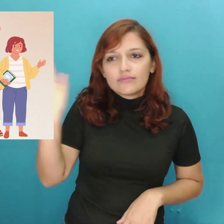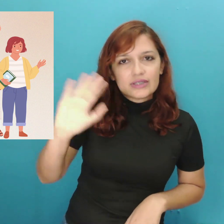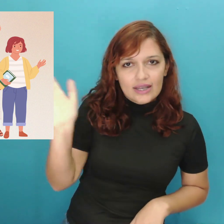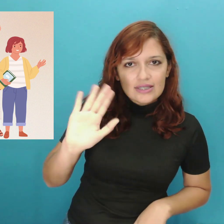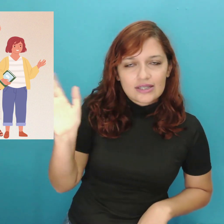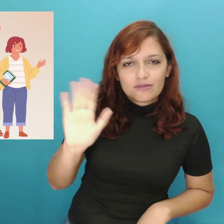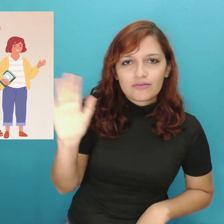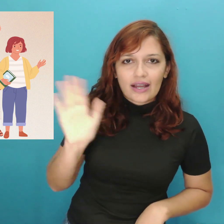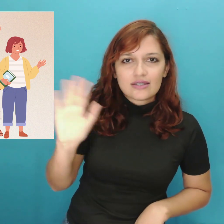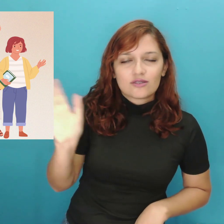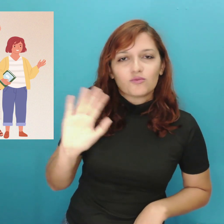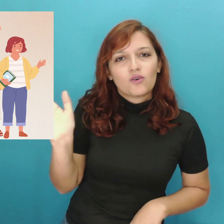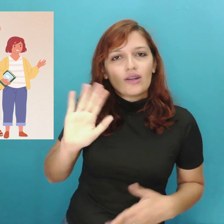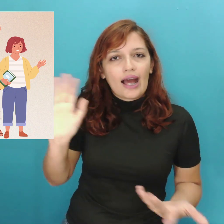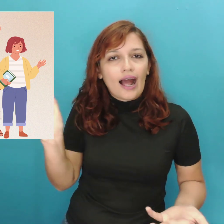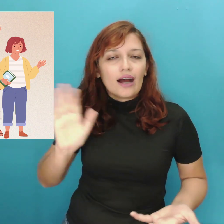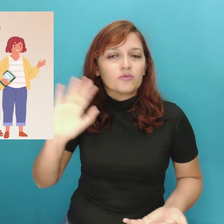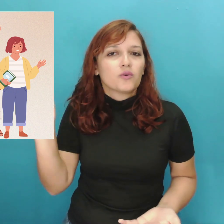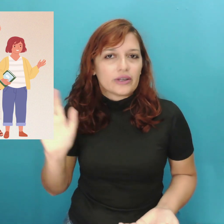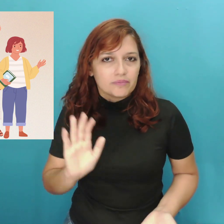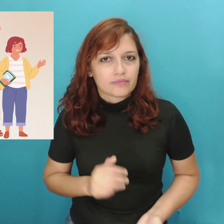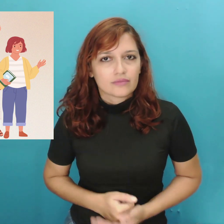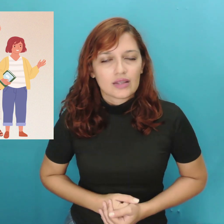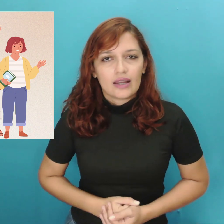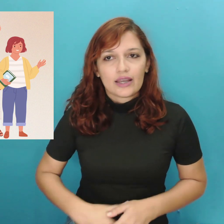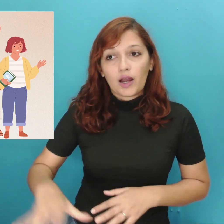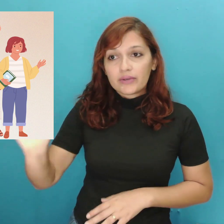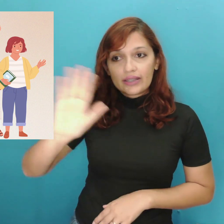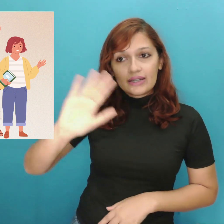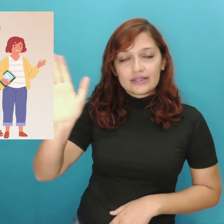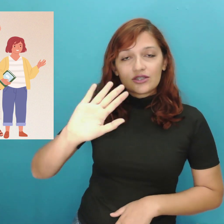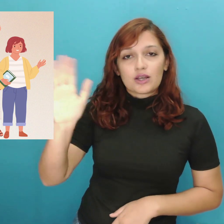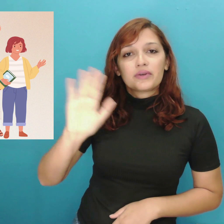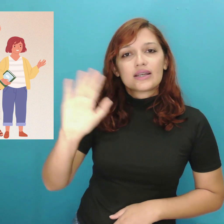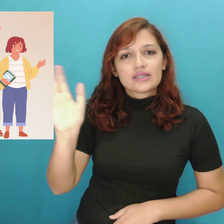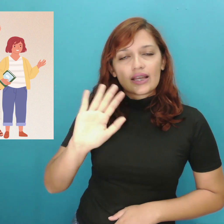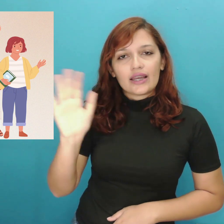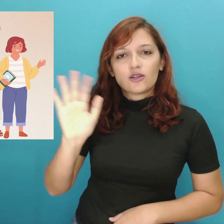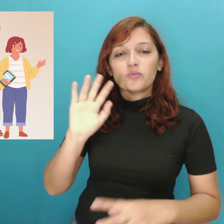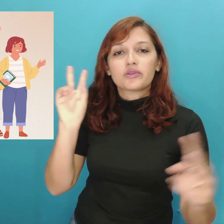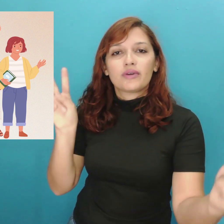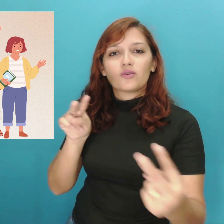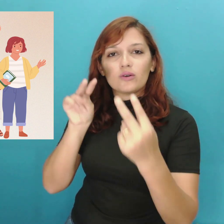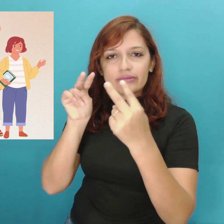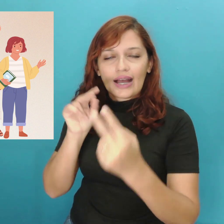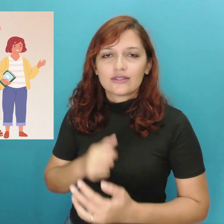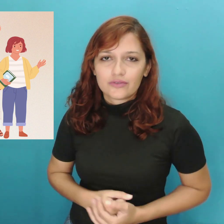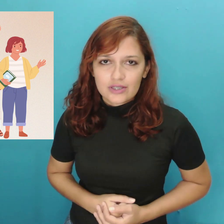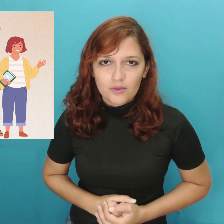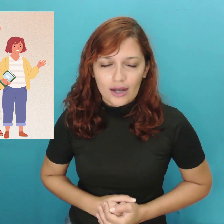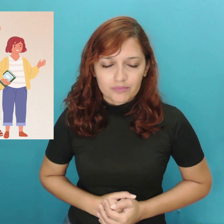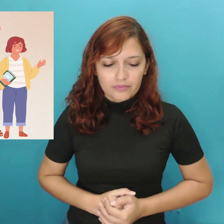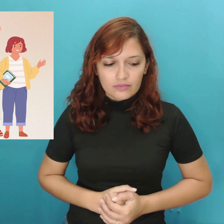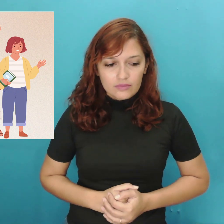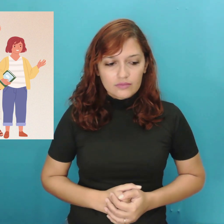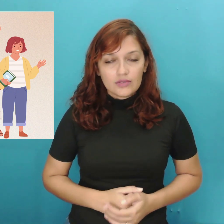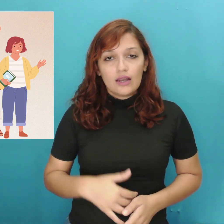E assim faz um olá, um oi, que é uma maneira de estabelecer um primeiro contato visual.